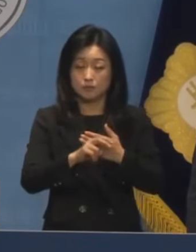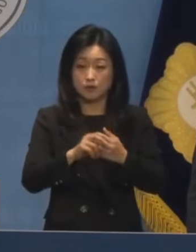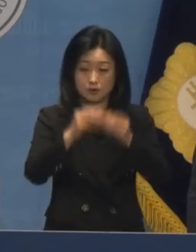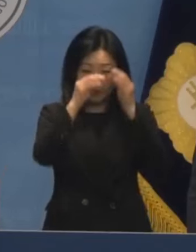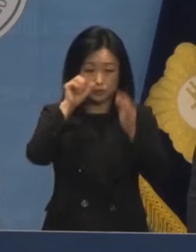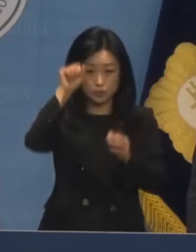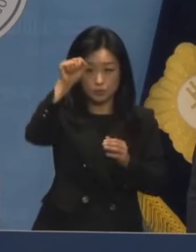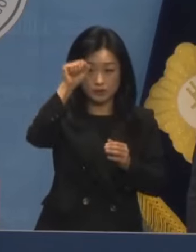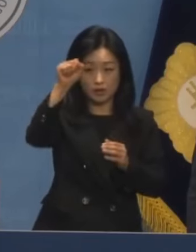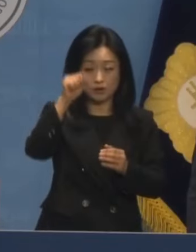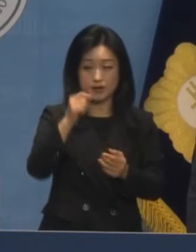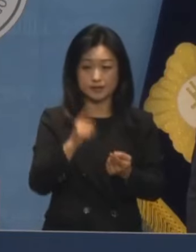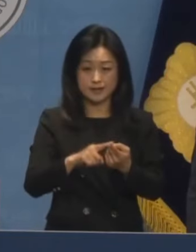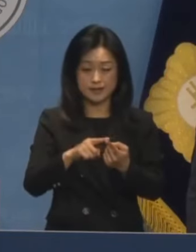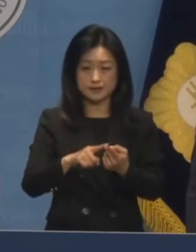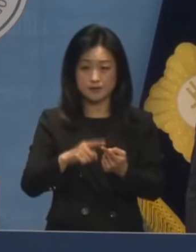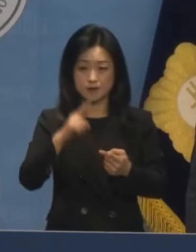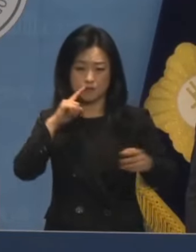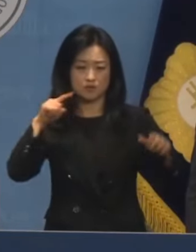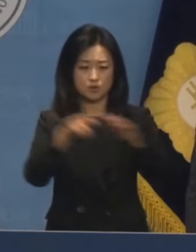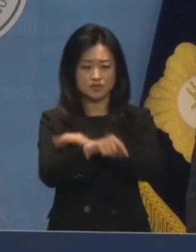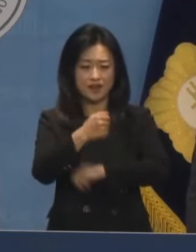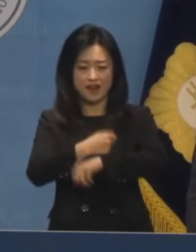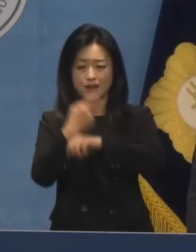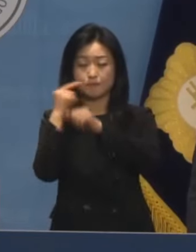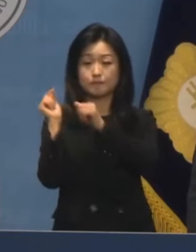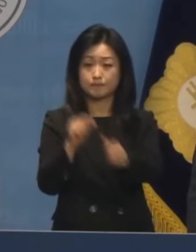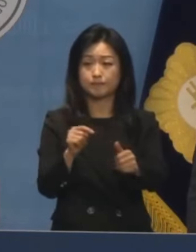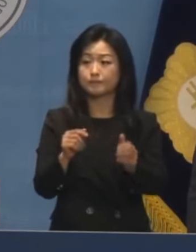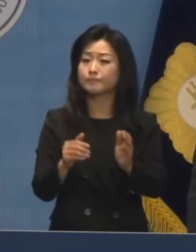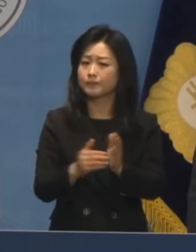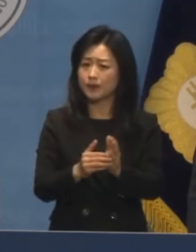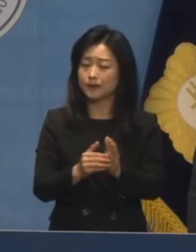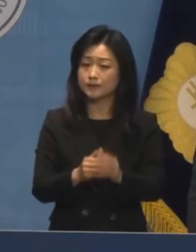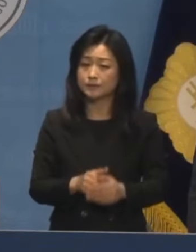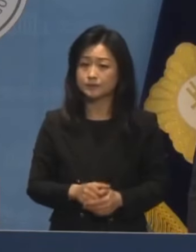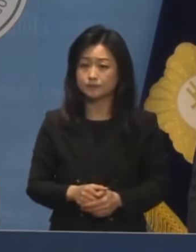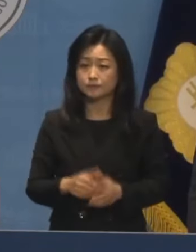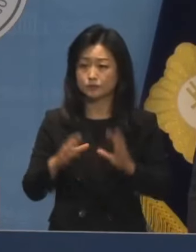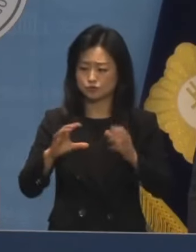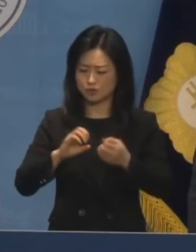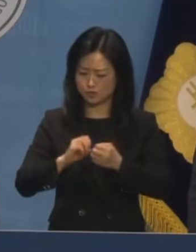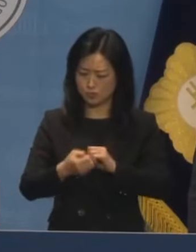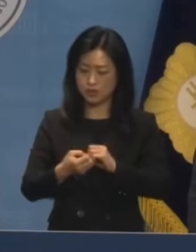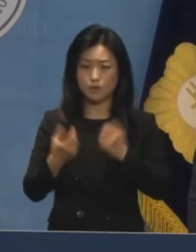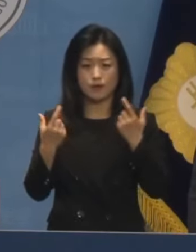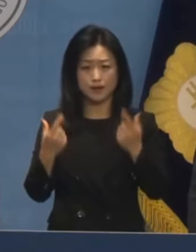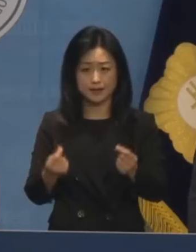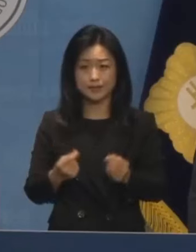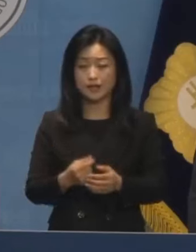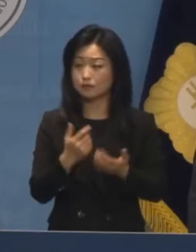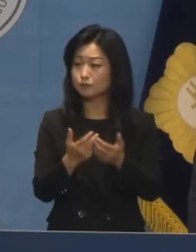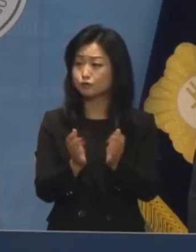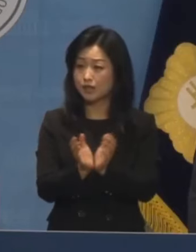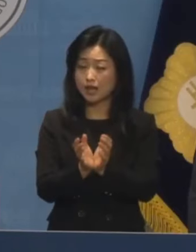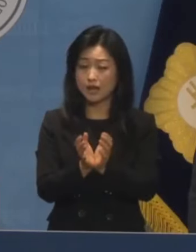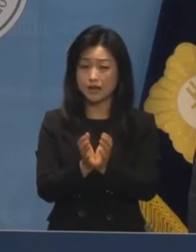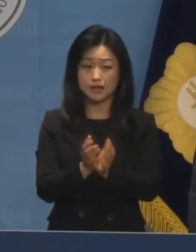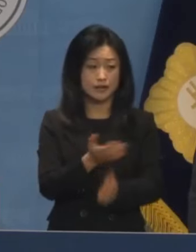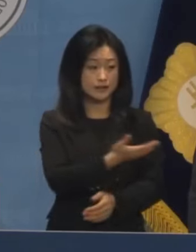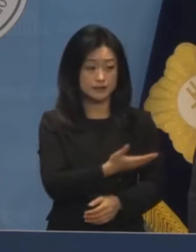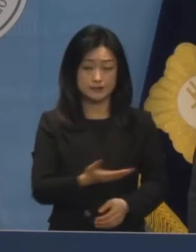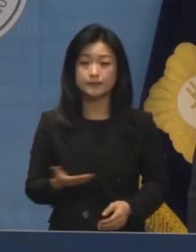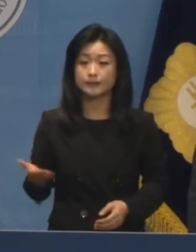간격 강경 대응 메시지가 나오게 되었습니다이는 명백한 국정농단 있니다 저희 더불어민주당 노동중